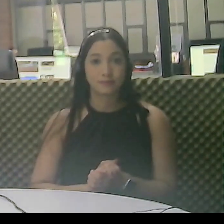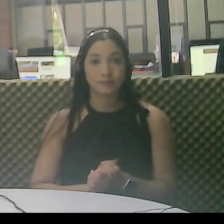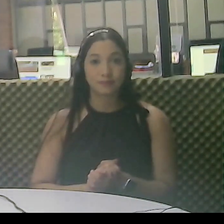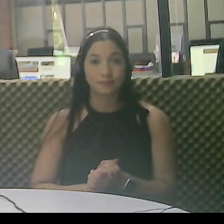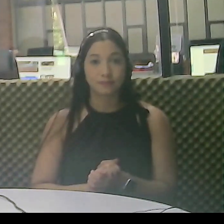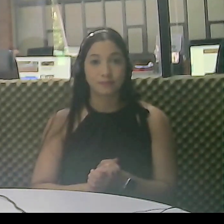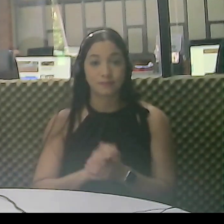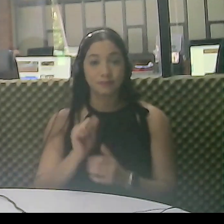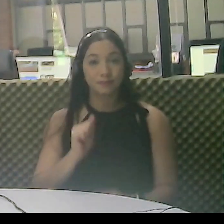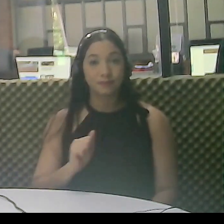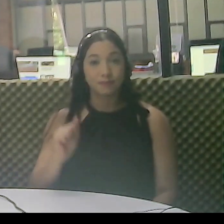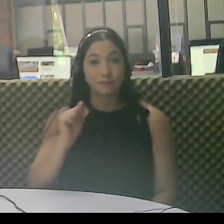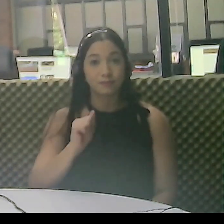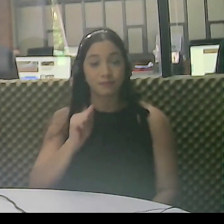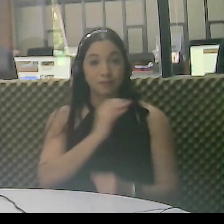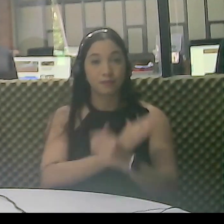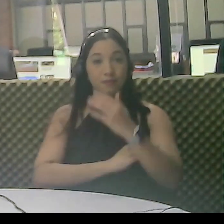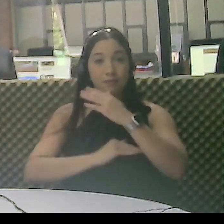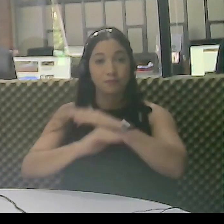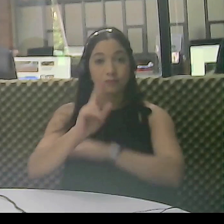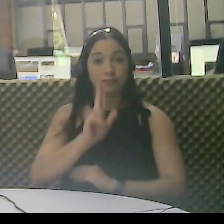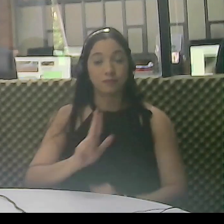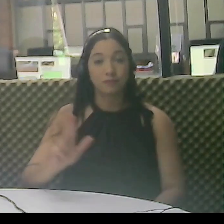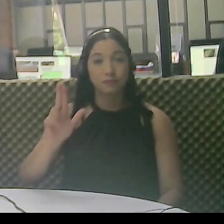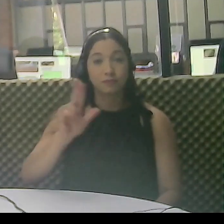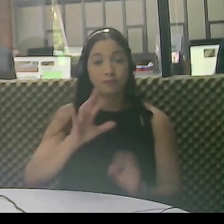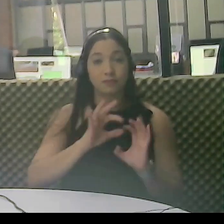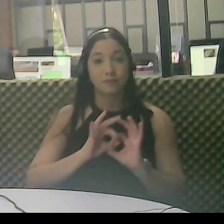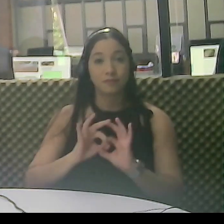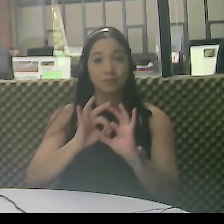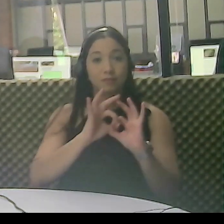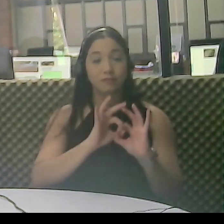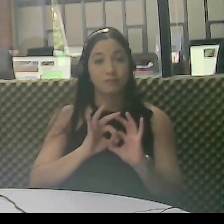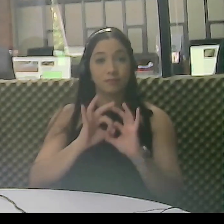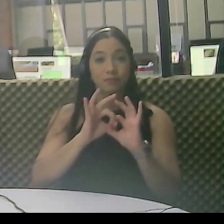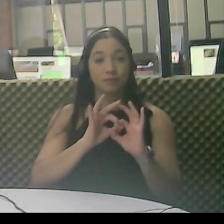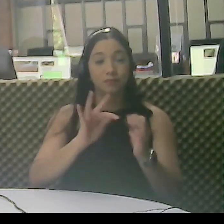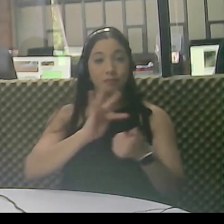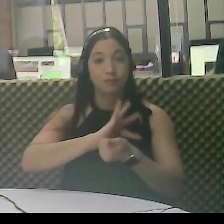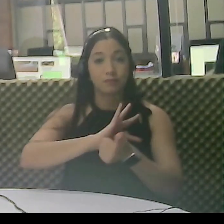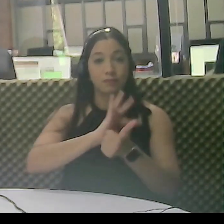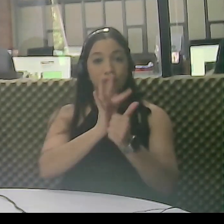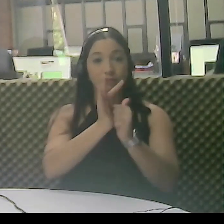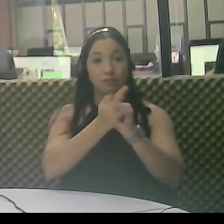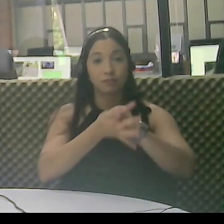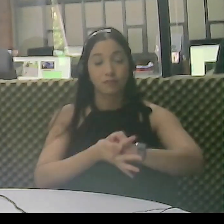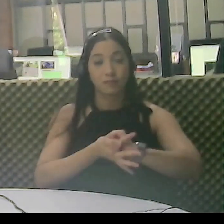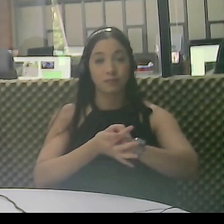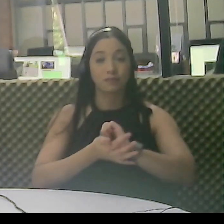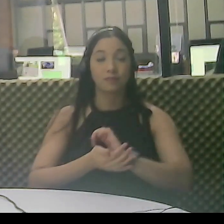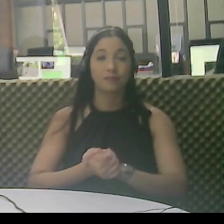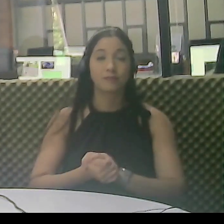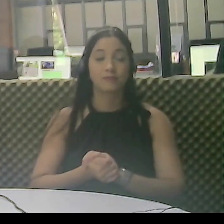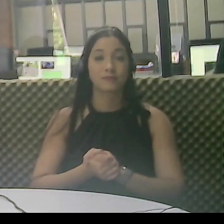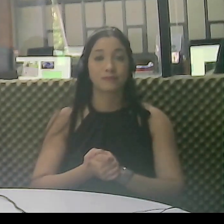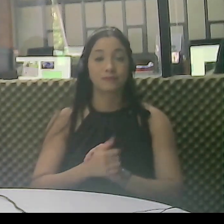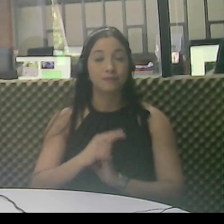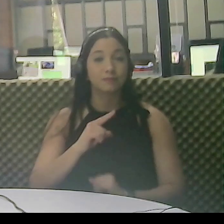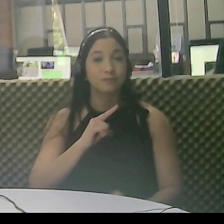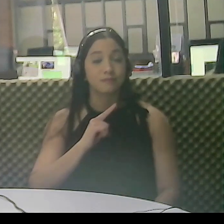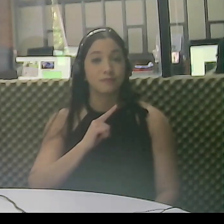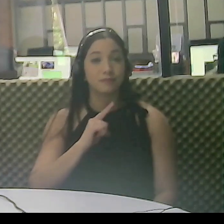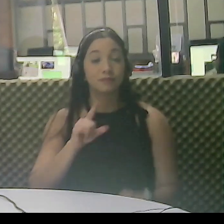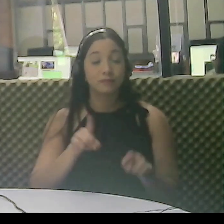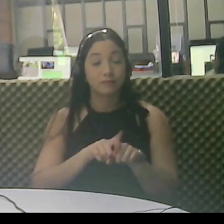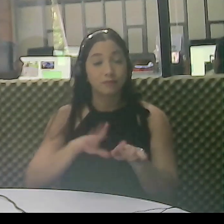A Associação dos Paraplégicos de Uberlândia, parceira da Fundação Uberlandense do Turismo, Esporte e Lazer, a FUTEL, e